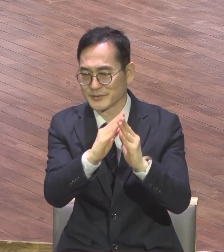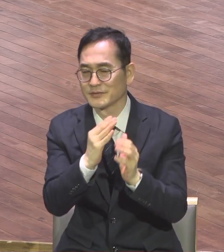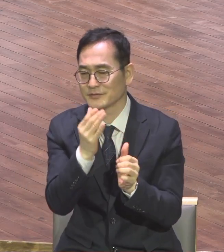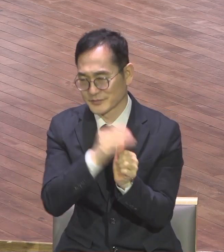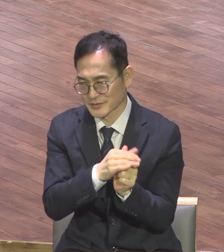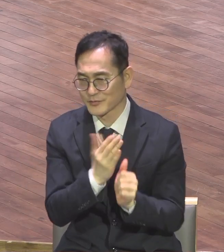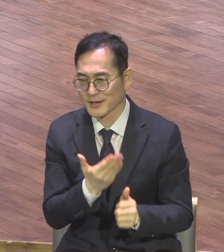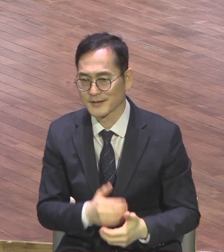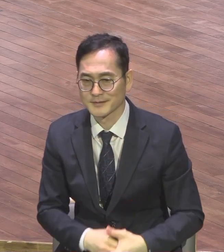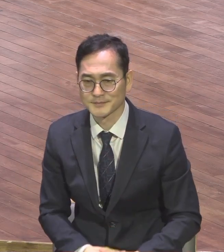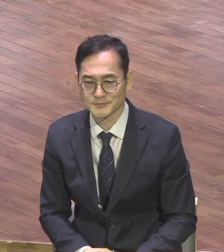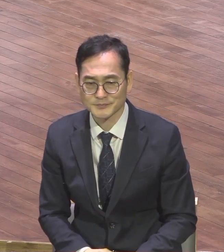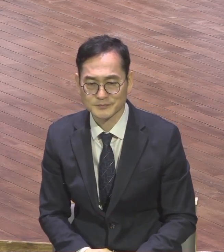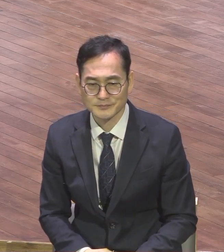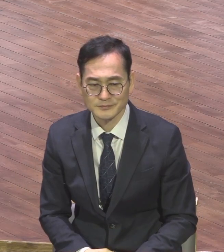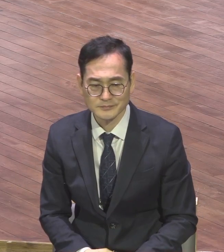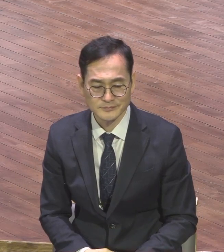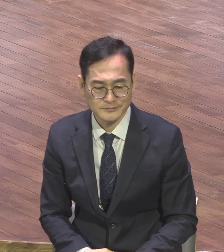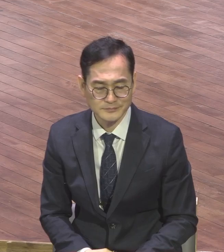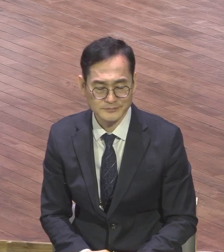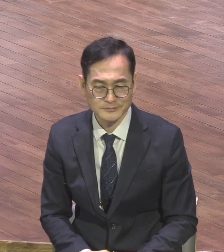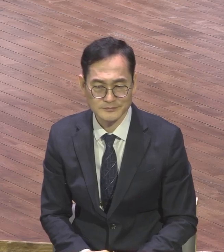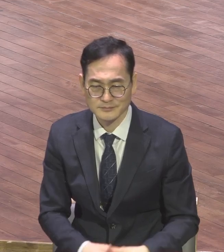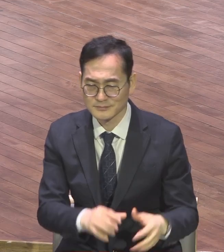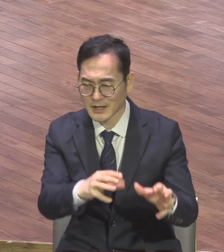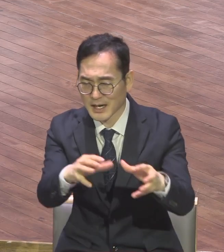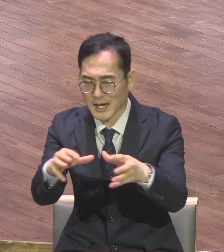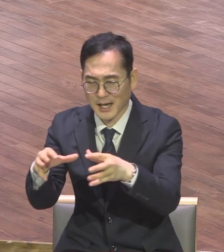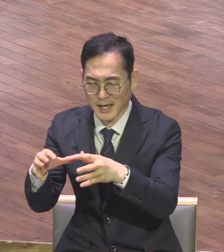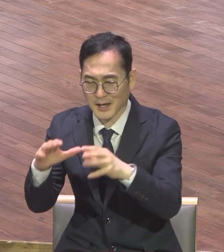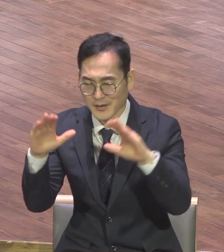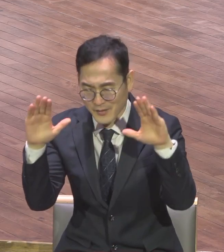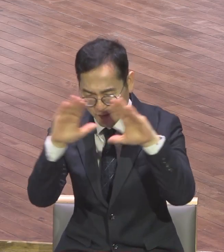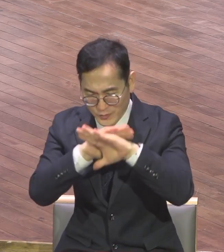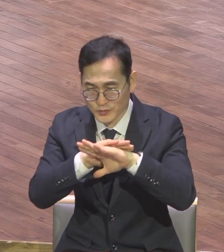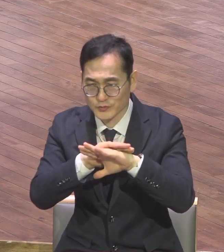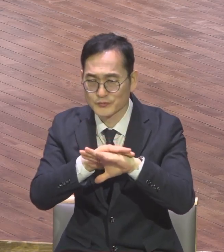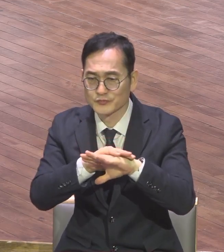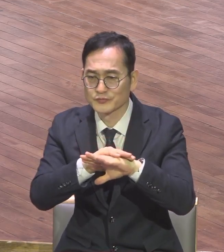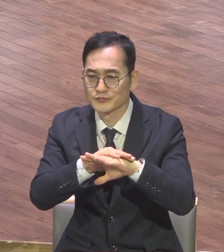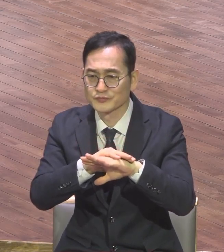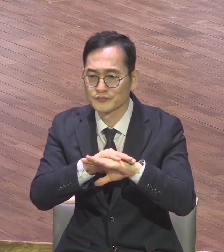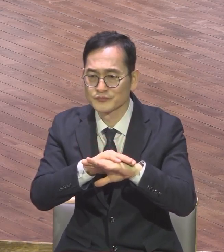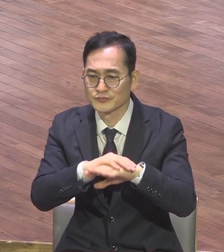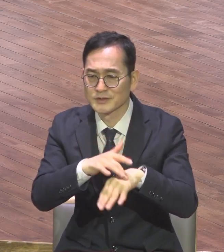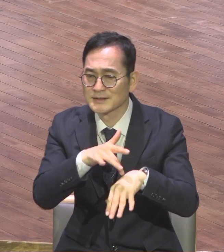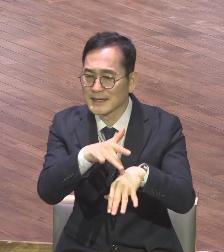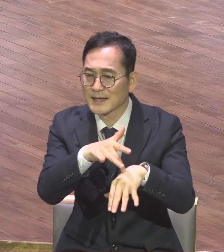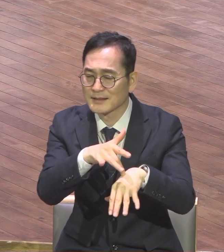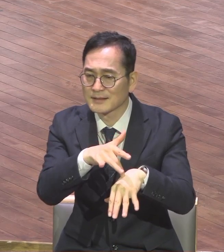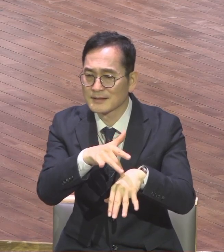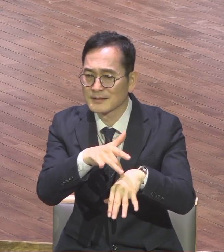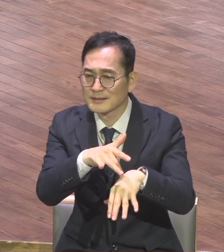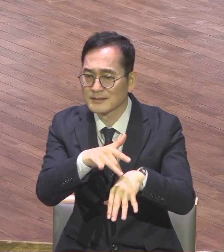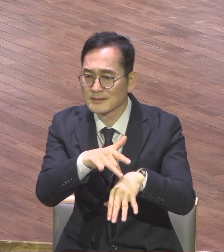각 나라별 오래된 허감 문화를 우리가 꺾어야 돼요. 전부 다 신이 있습니다. 그 흑암 귀신들을 꺾어내야